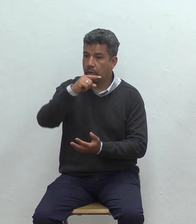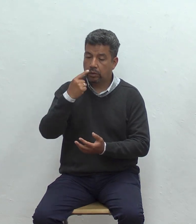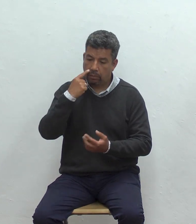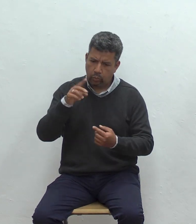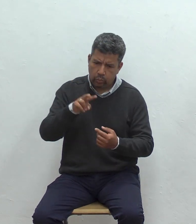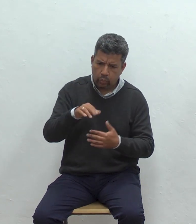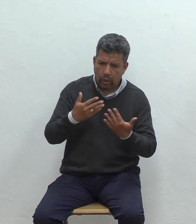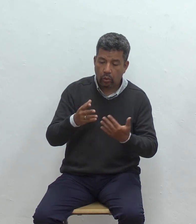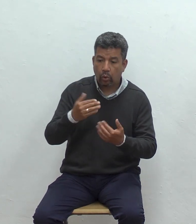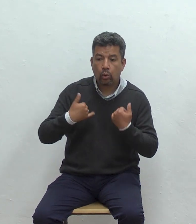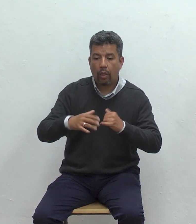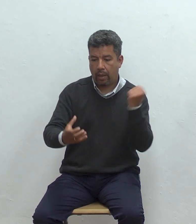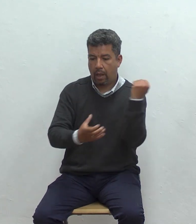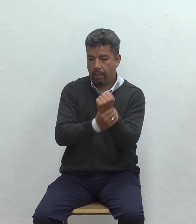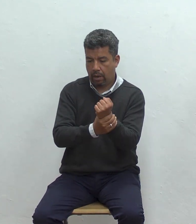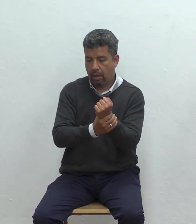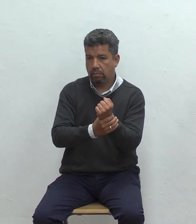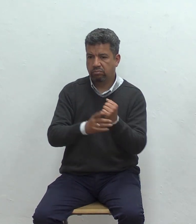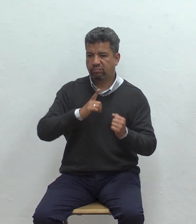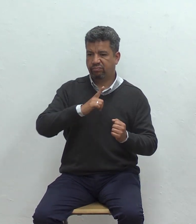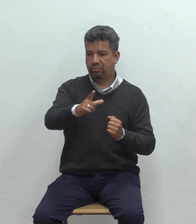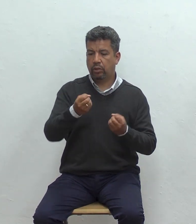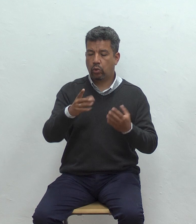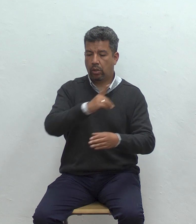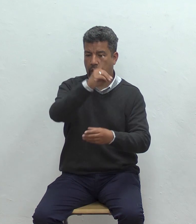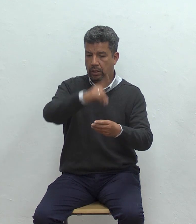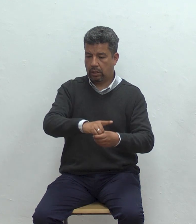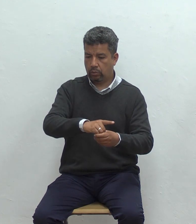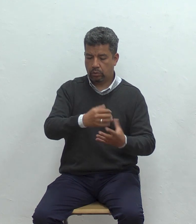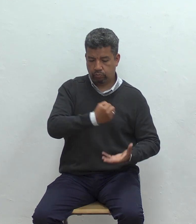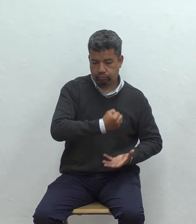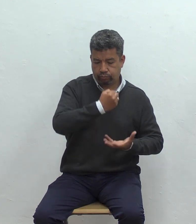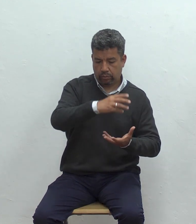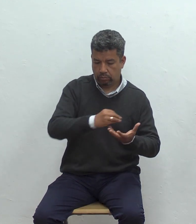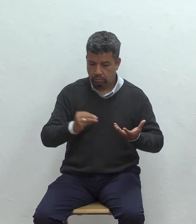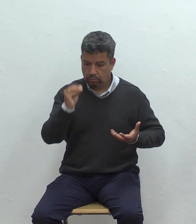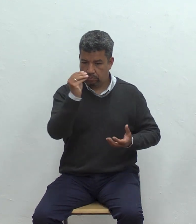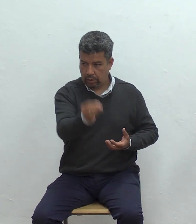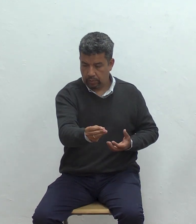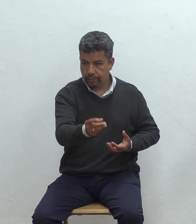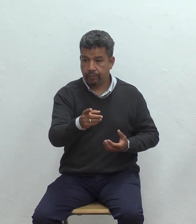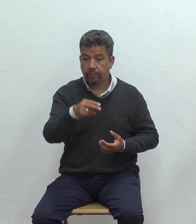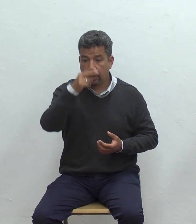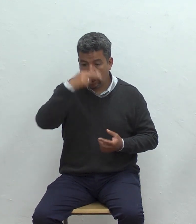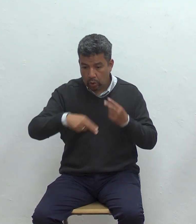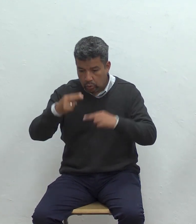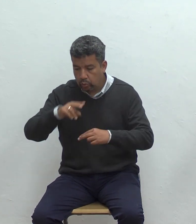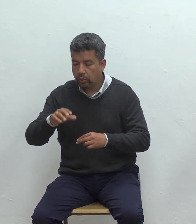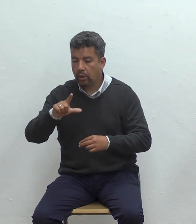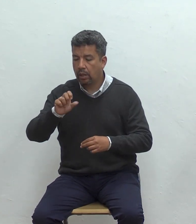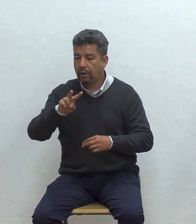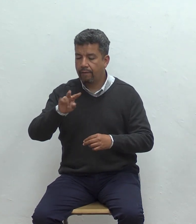este a quien aún Abraham el patriarca dio diezmos del botín. Ciertamente los que de entre los hijos de Leví reciben